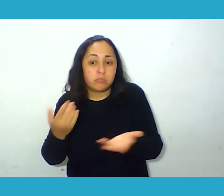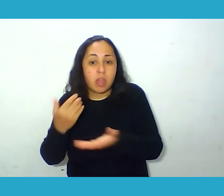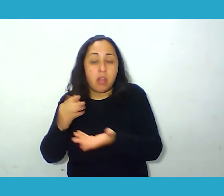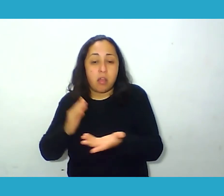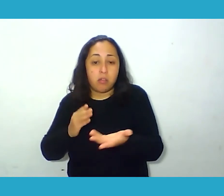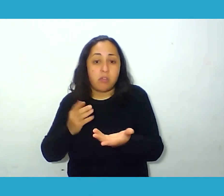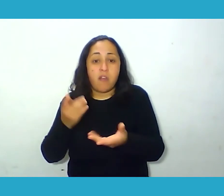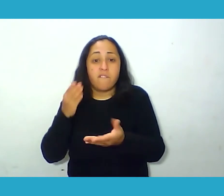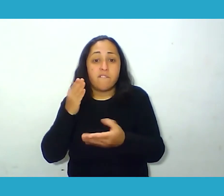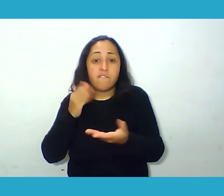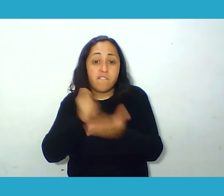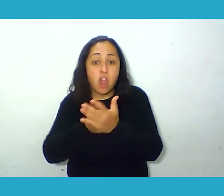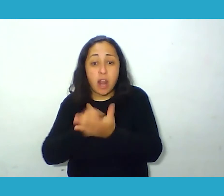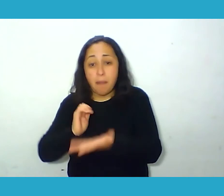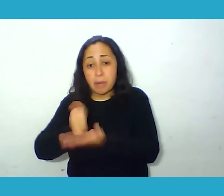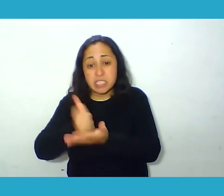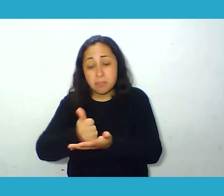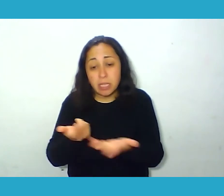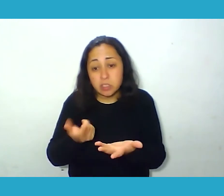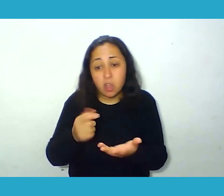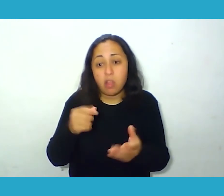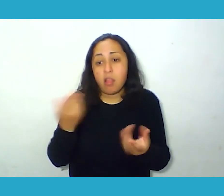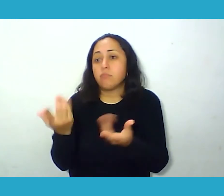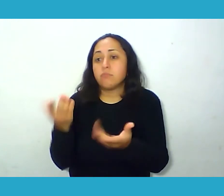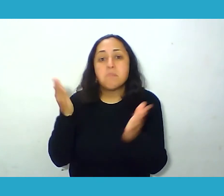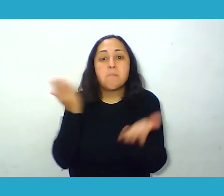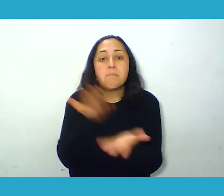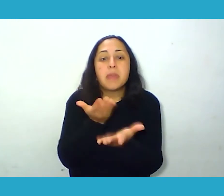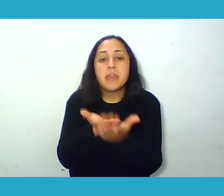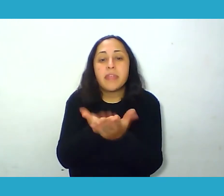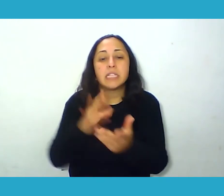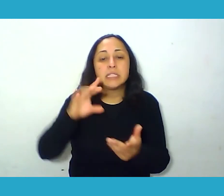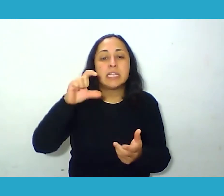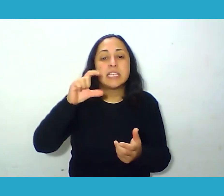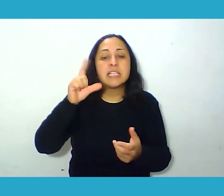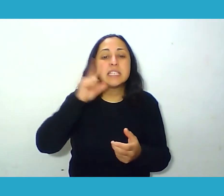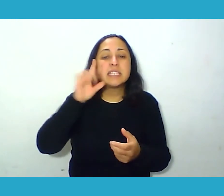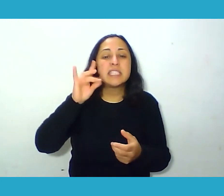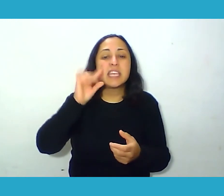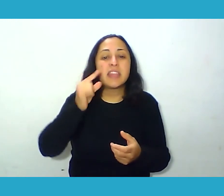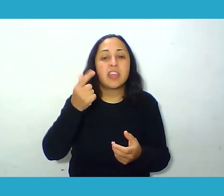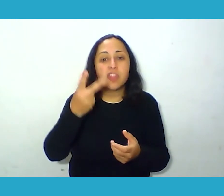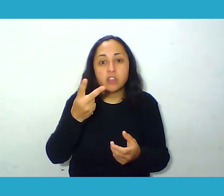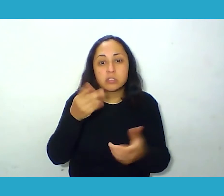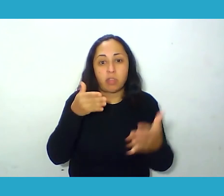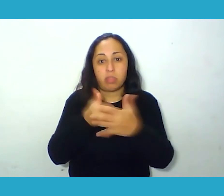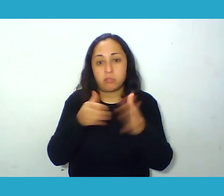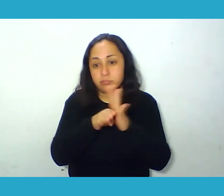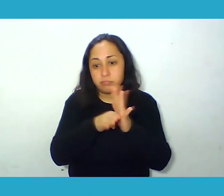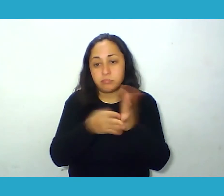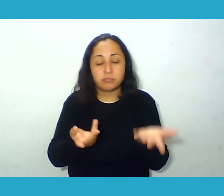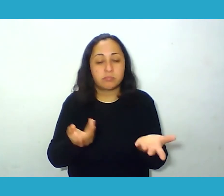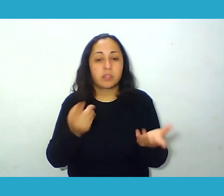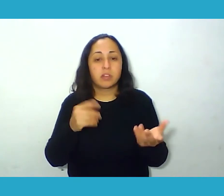adhiere a los dichos del señor López, rechaza y ratifica que lo que se dijo respecto al Fondo del Estudio de